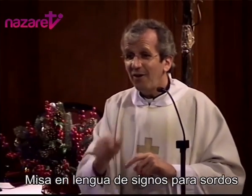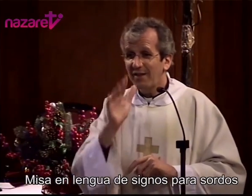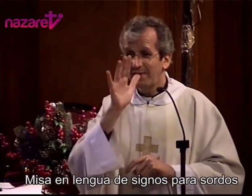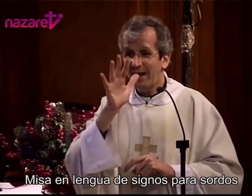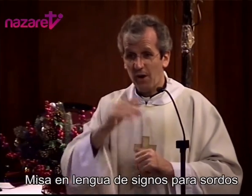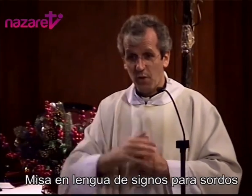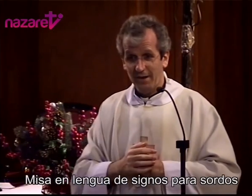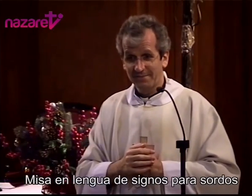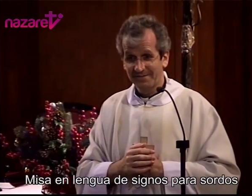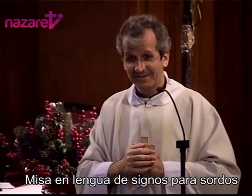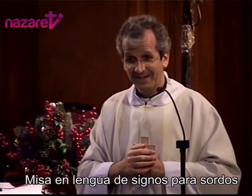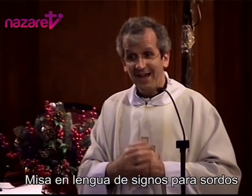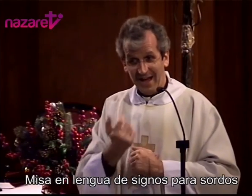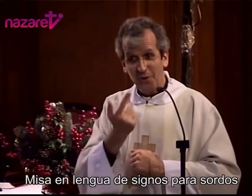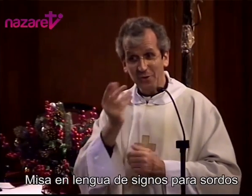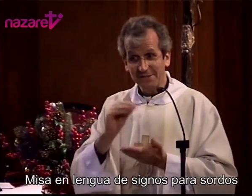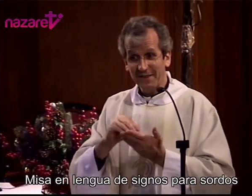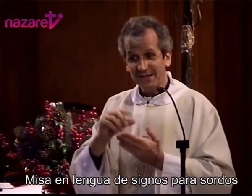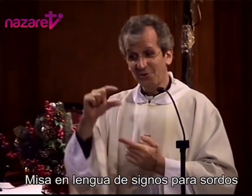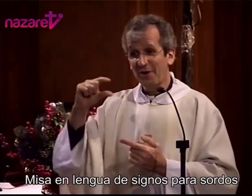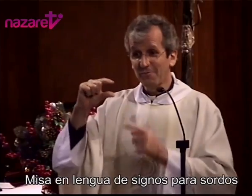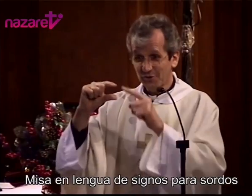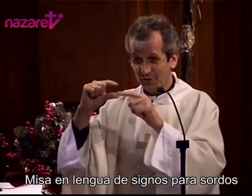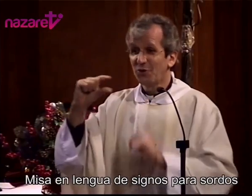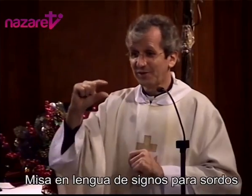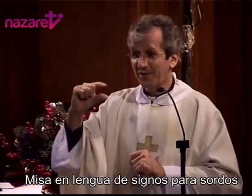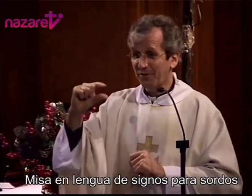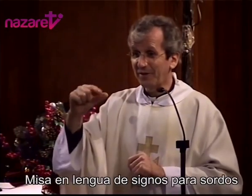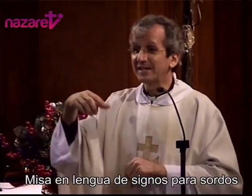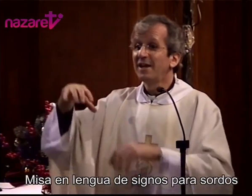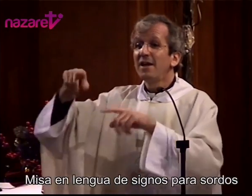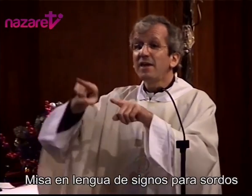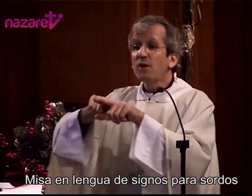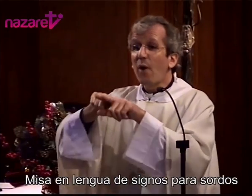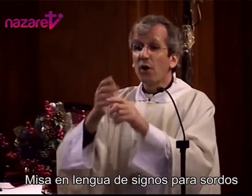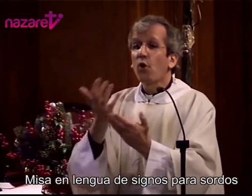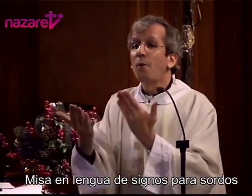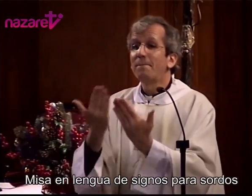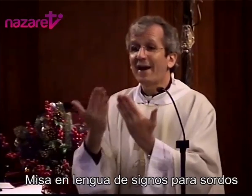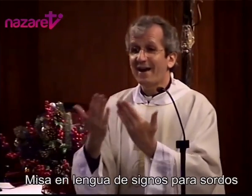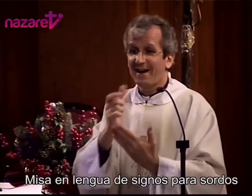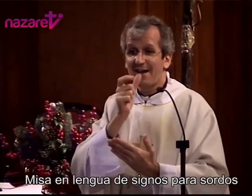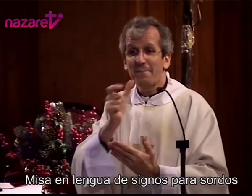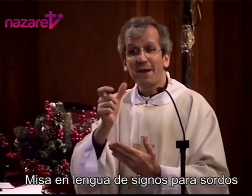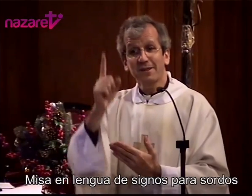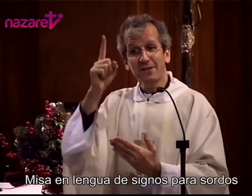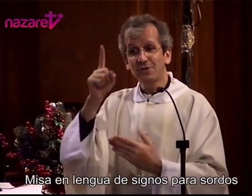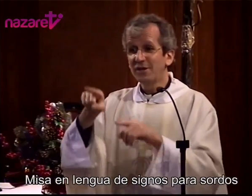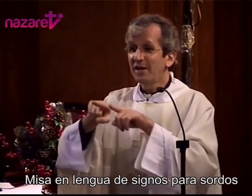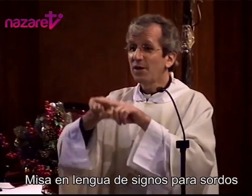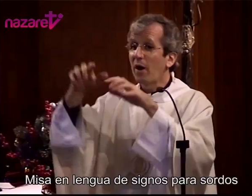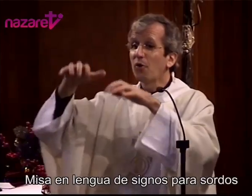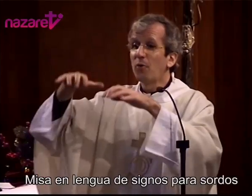ciclo del agua. Algunas veces lo leemos solo este trozo, que es igual comparar la palabra de